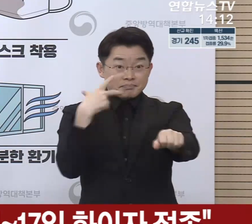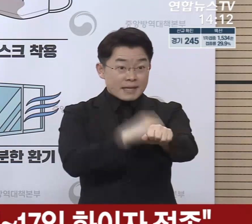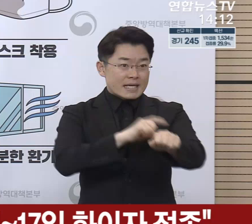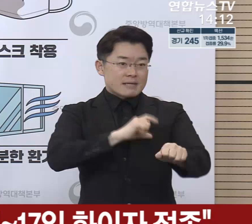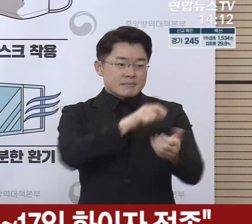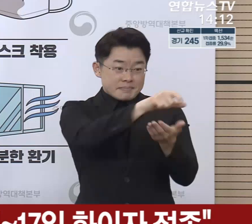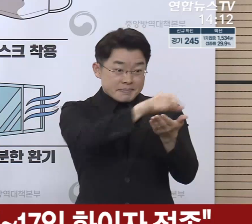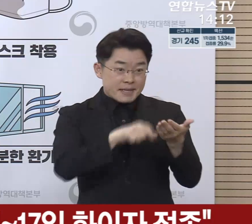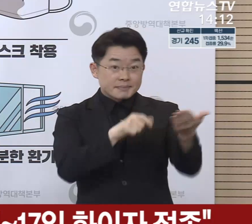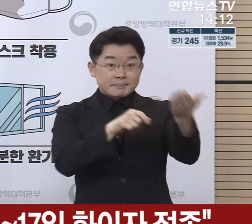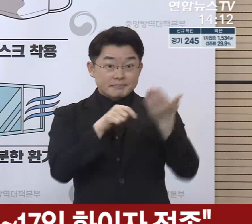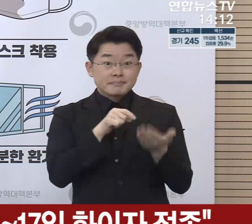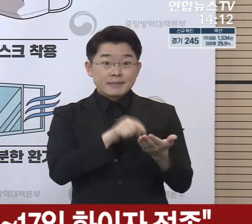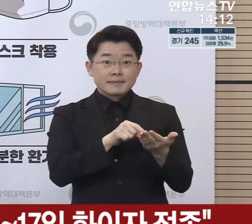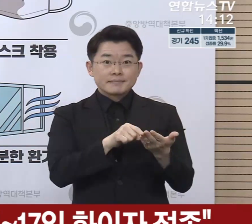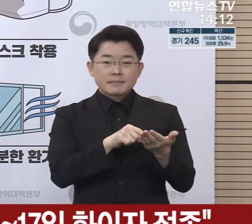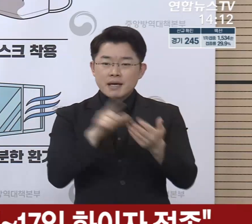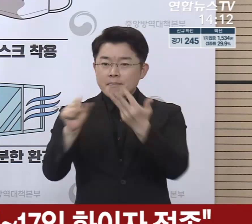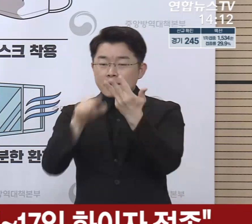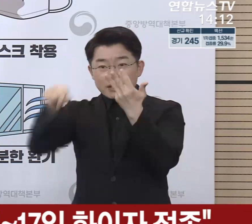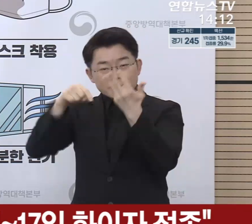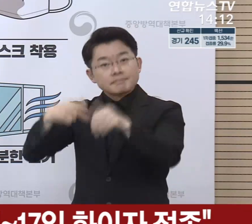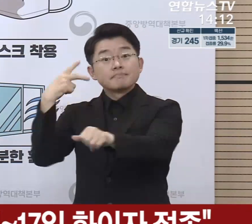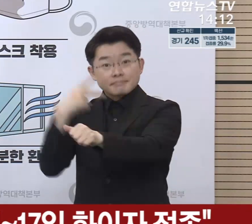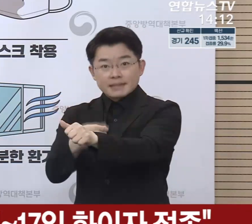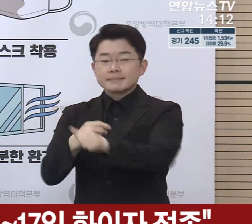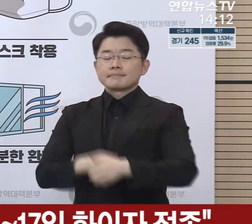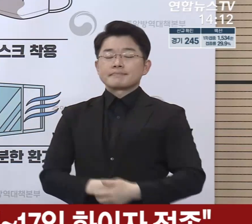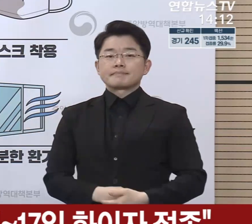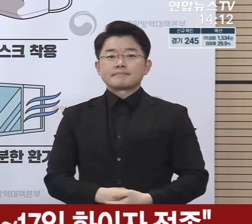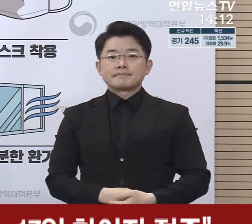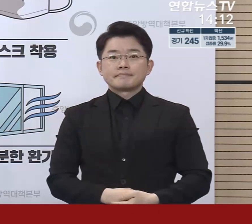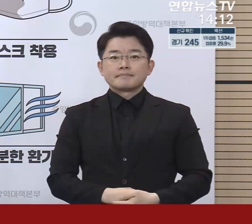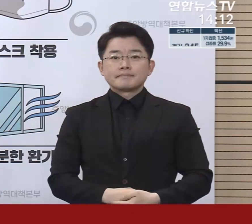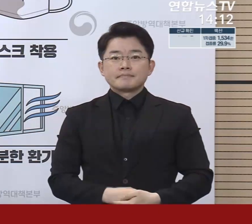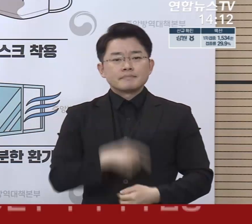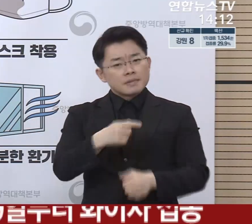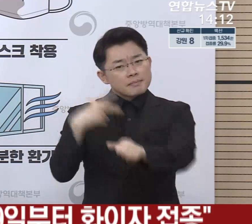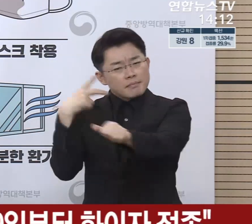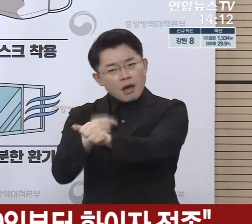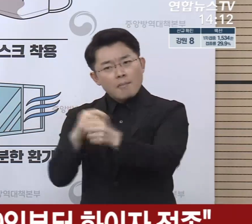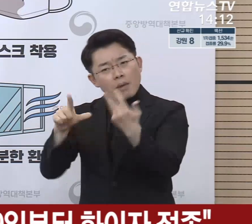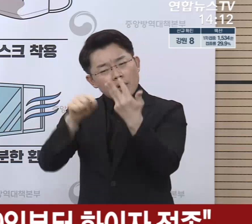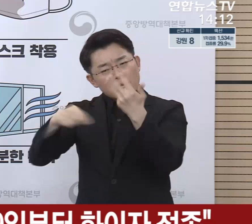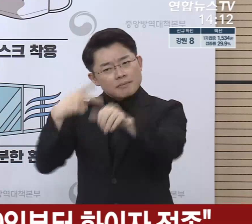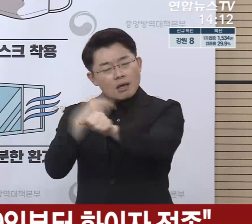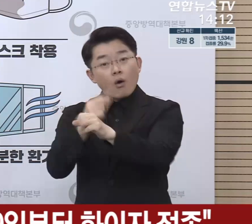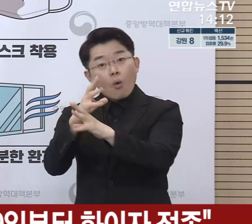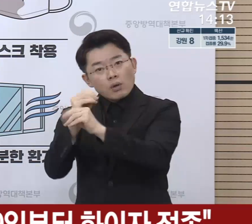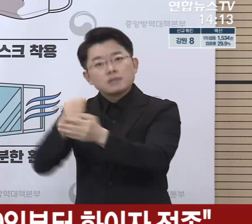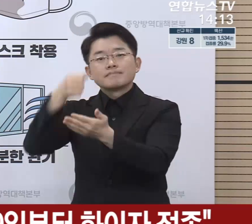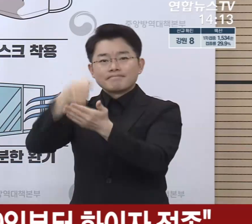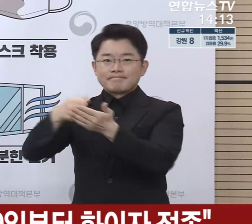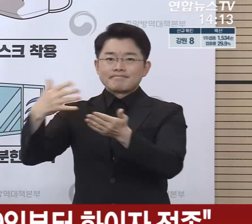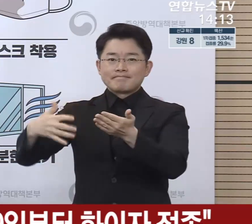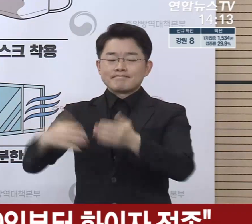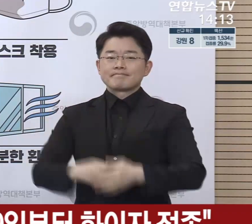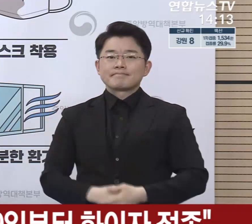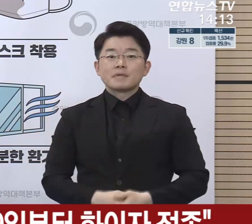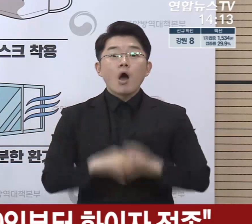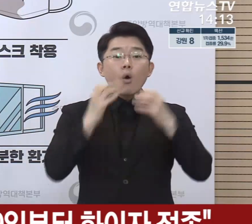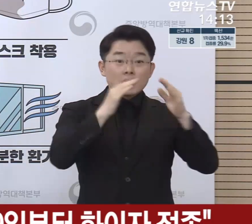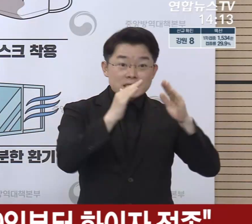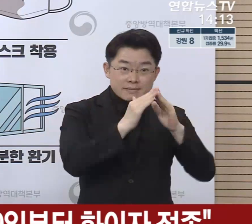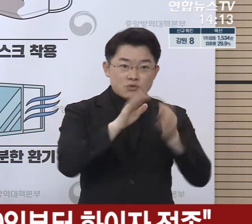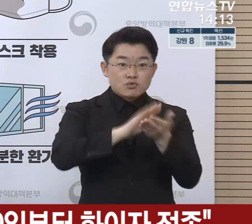명단을 확보하고 8월 중에 접종을 실시할 예정이며 아직 일정은 확정되지 않았습니다.